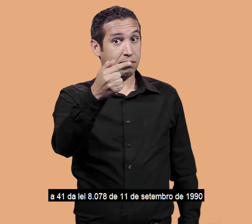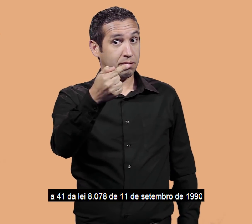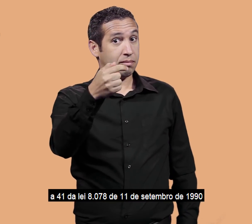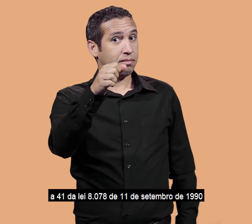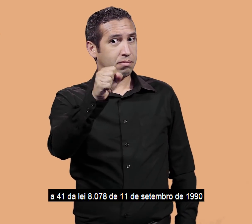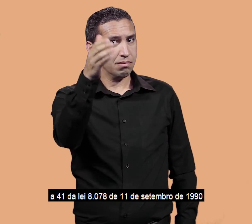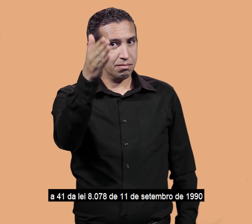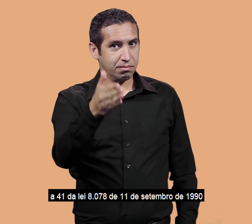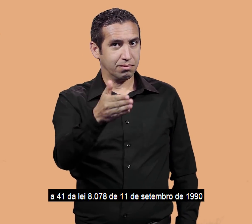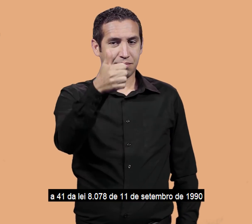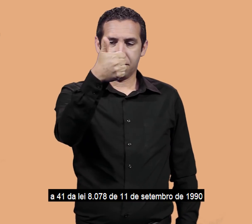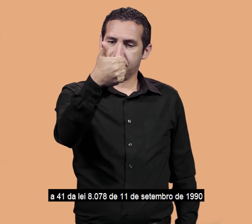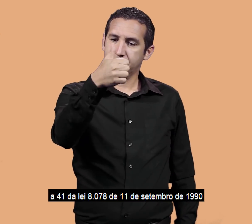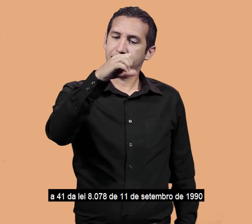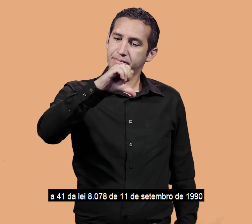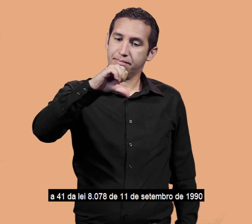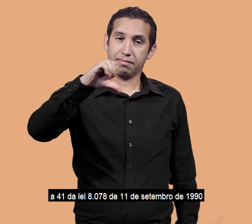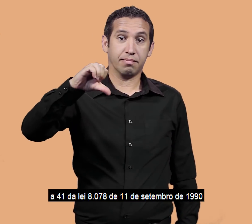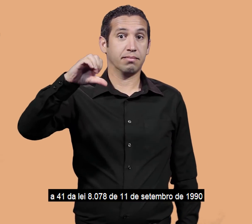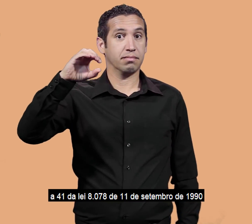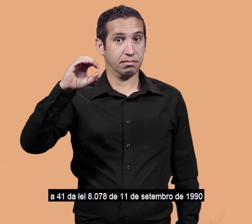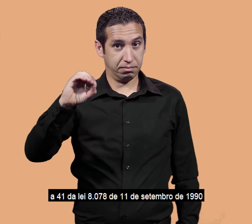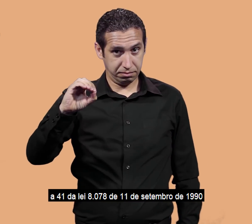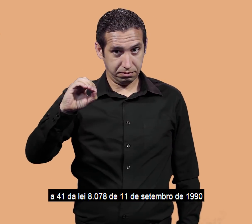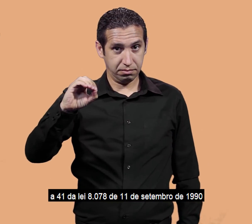de 11 de setembro de 1990